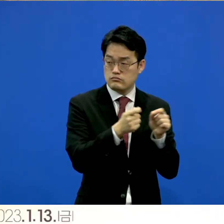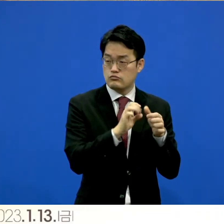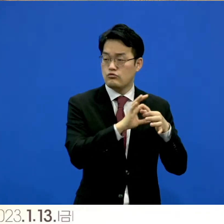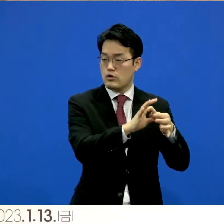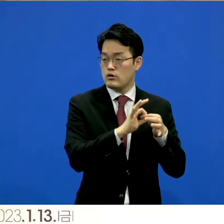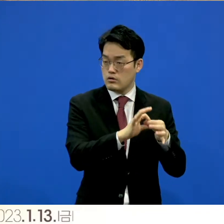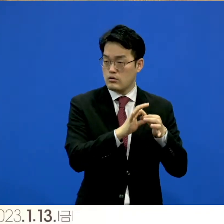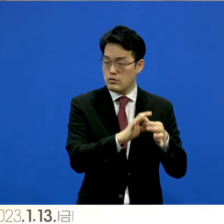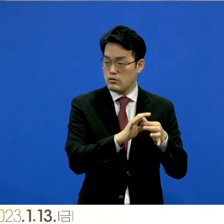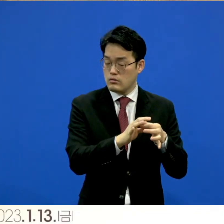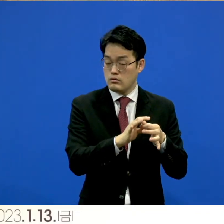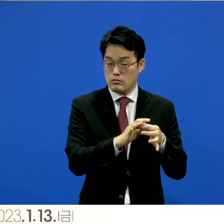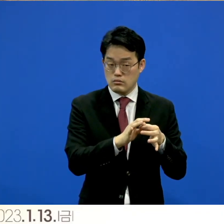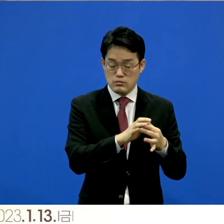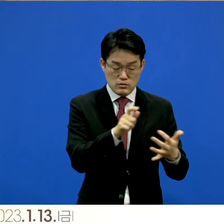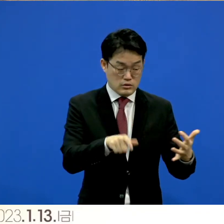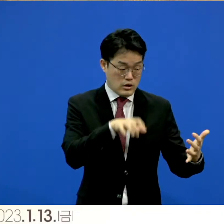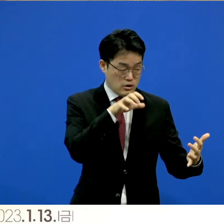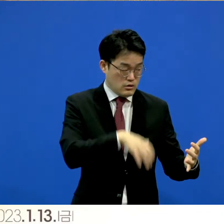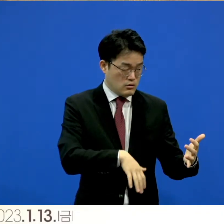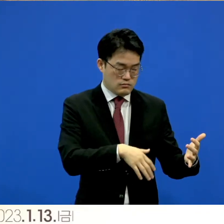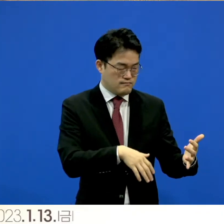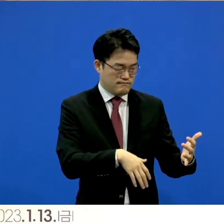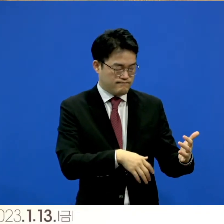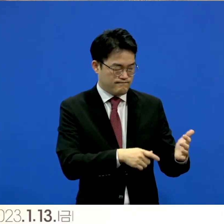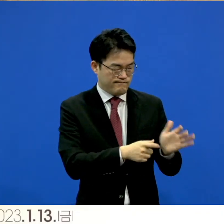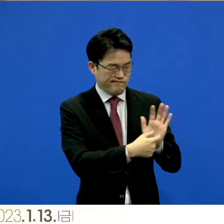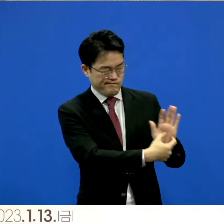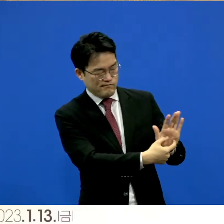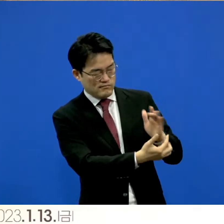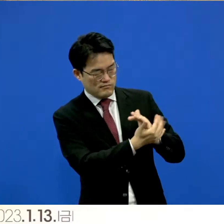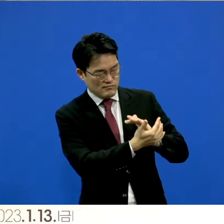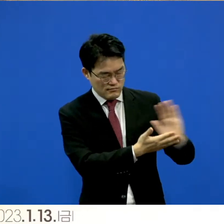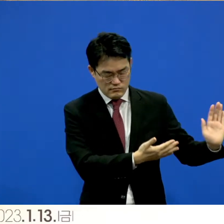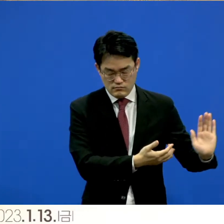배제가 일어났습니다. 이게 죄의 형태입니다.